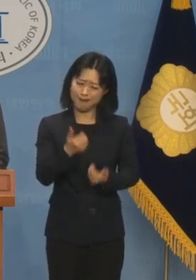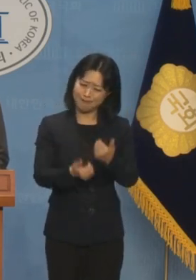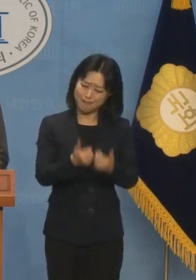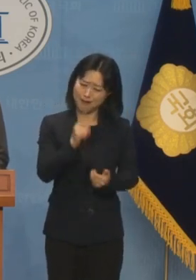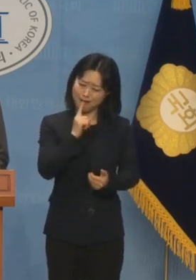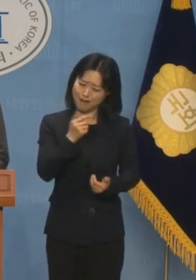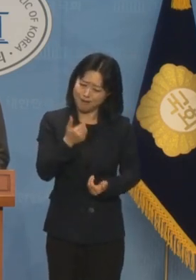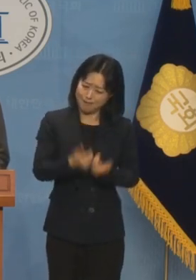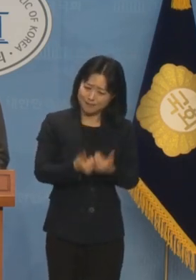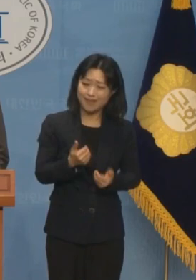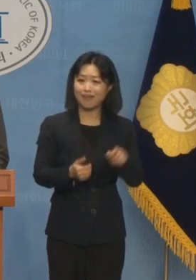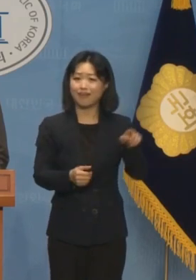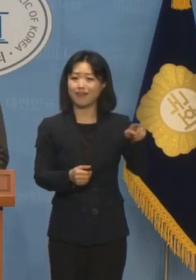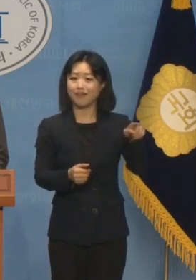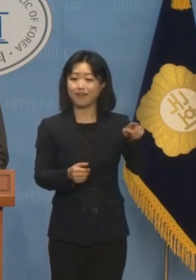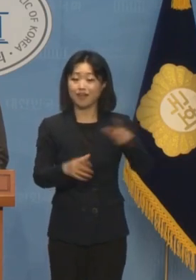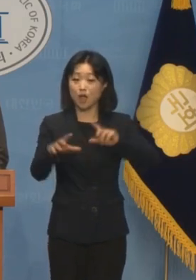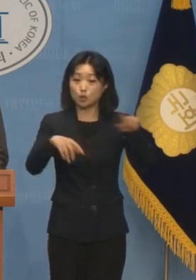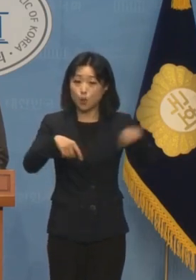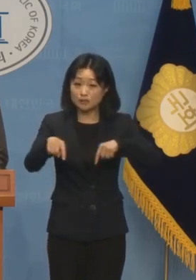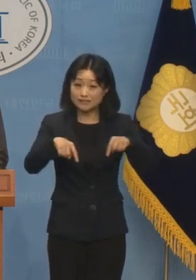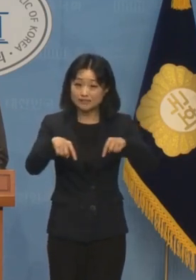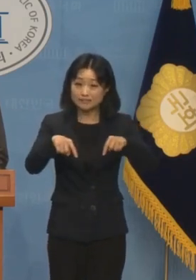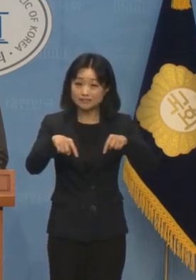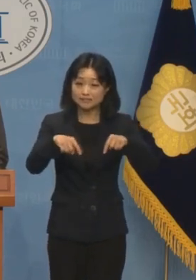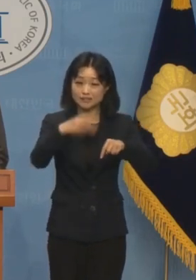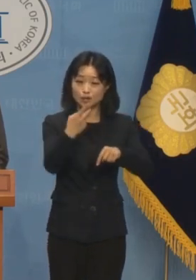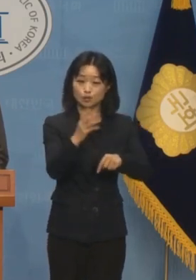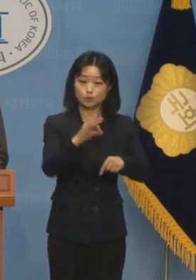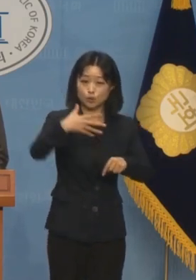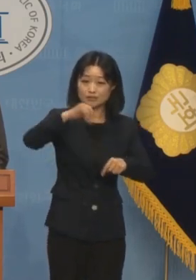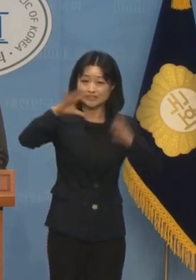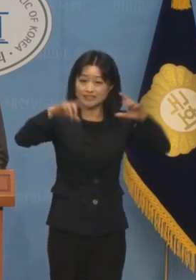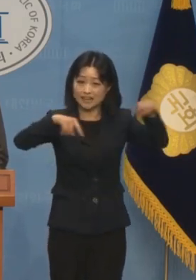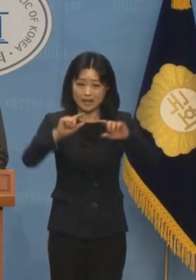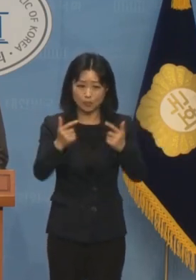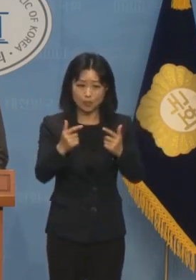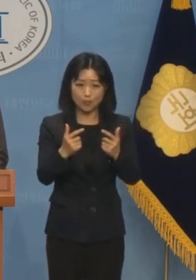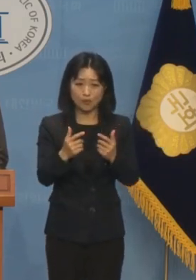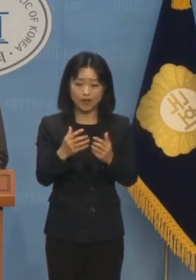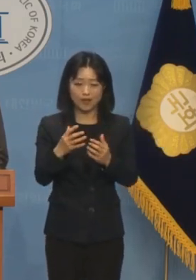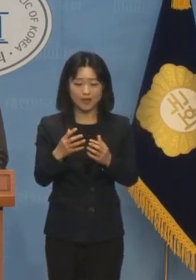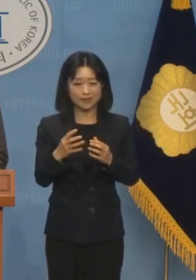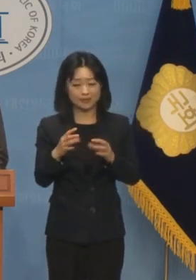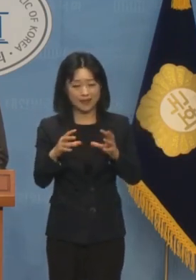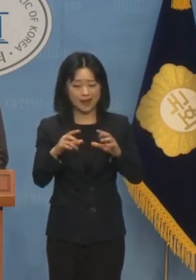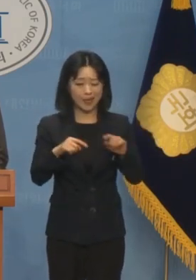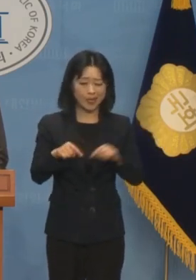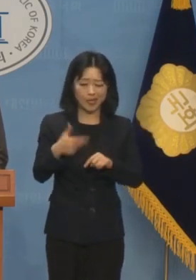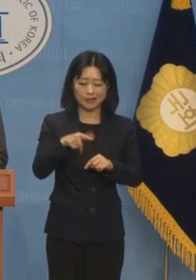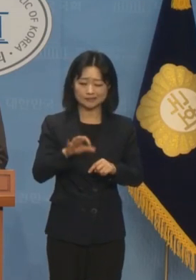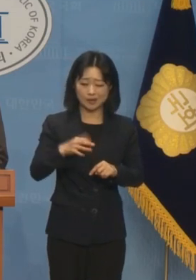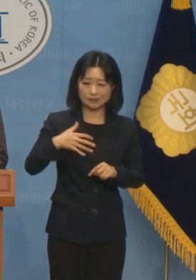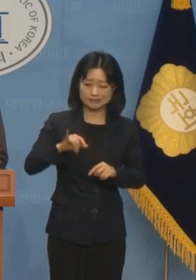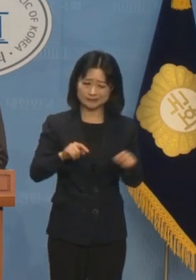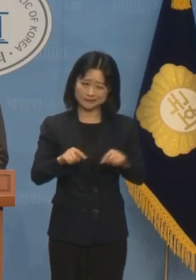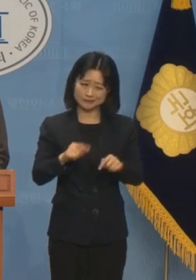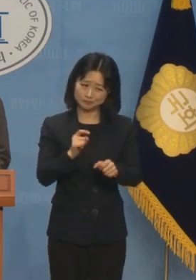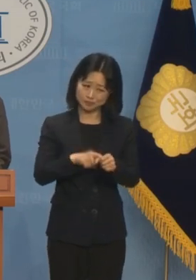말입니다. 통치가 아니라 정치하겠다는 뜻인 것 같기도 한데 그렇다면 더더욱